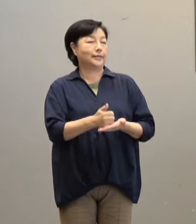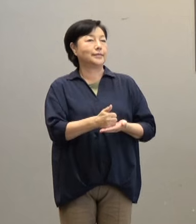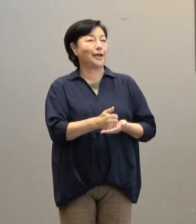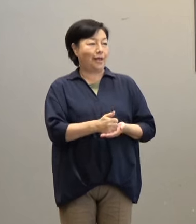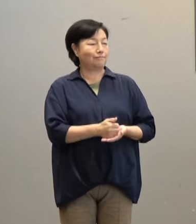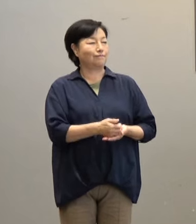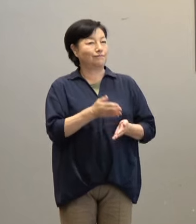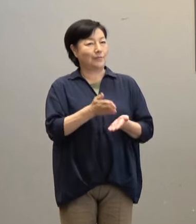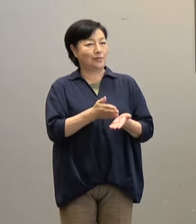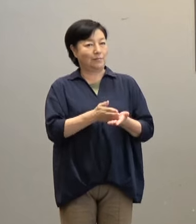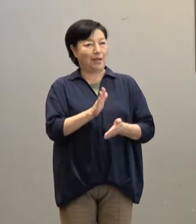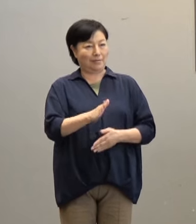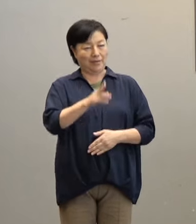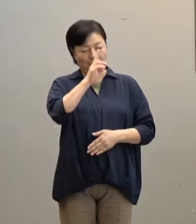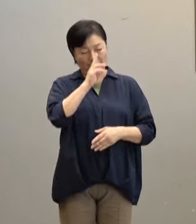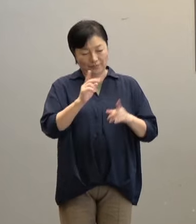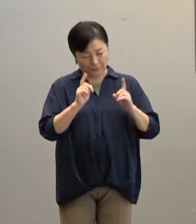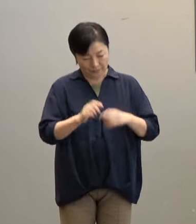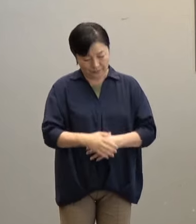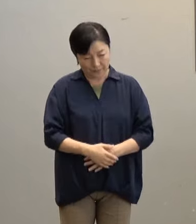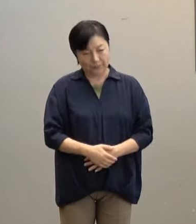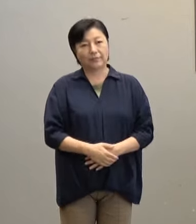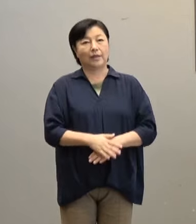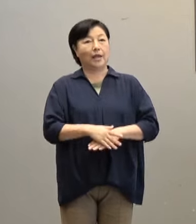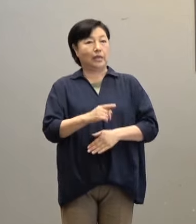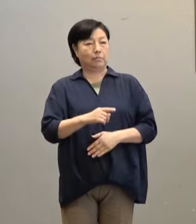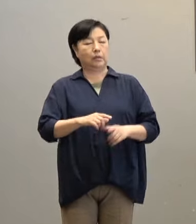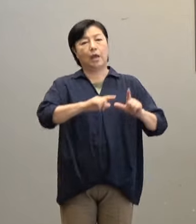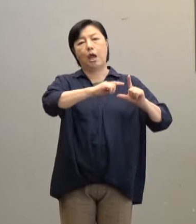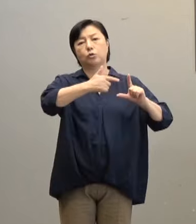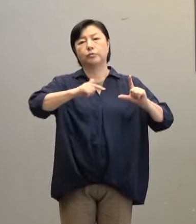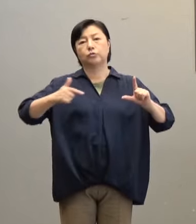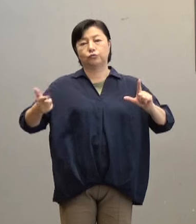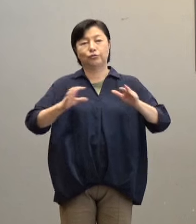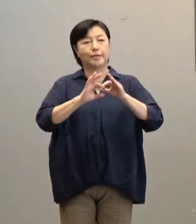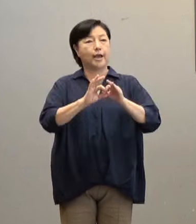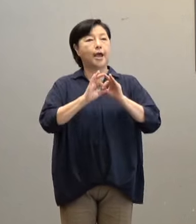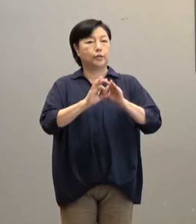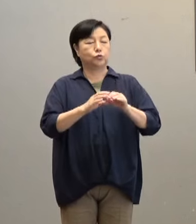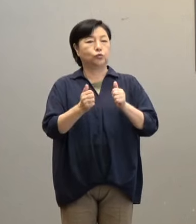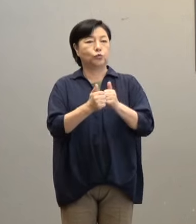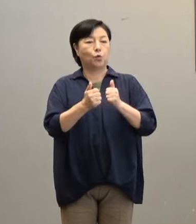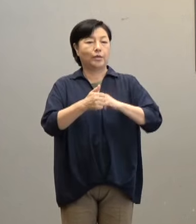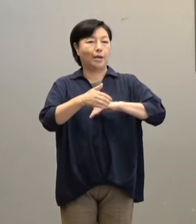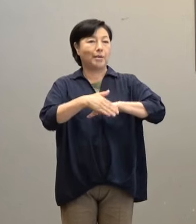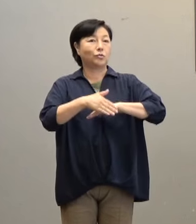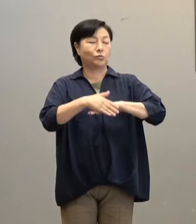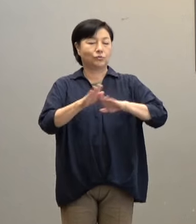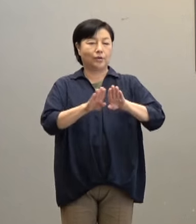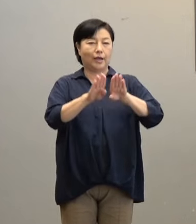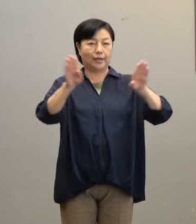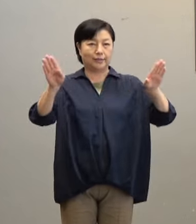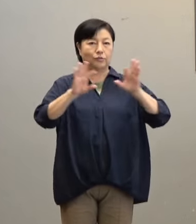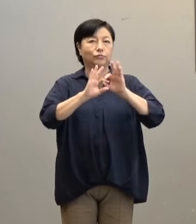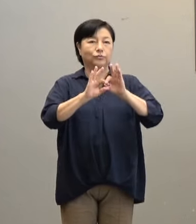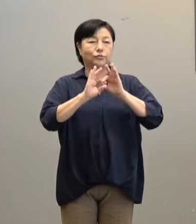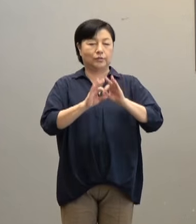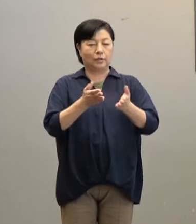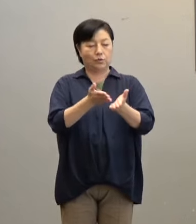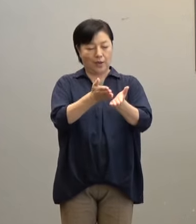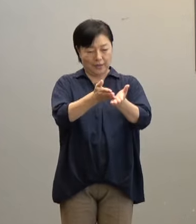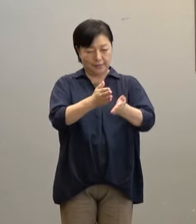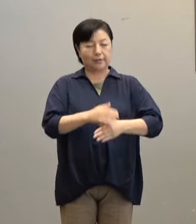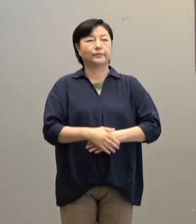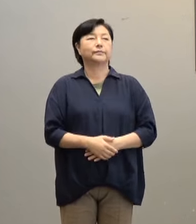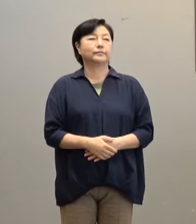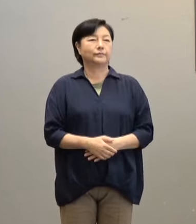知事よろしくお願いいたします。 はい、こんにちは。はじめに LGBTQ に関する相談窓口の開設についてお話をいた